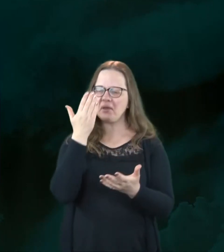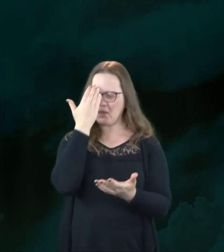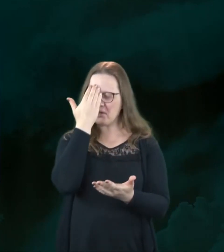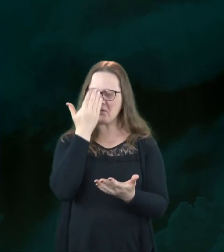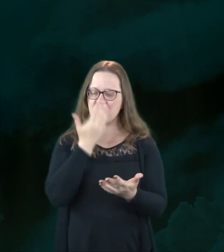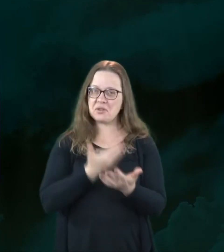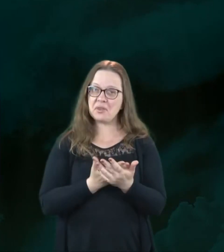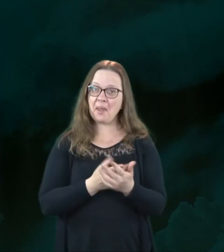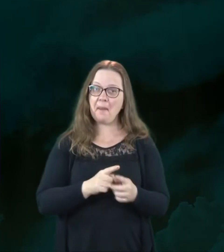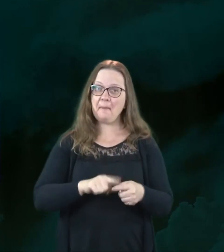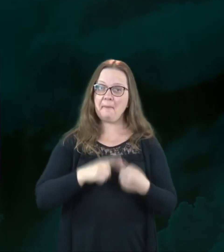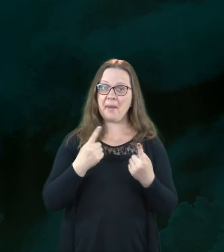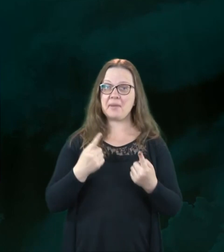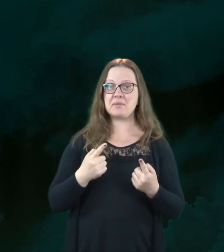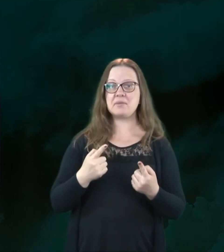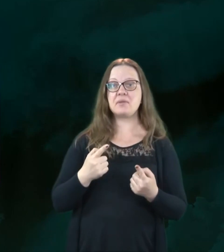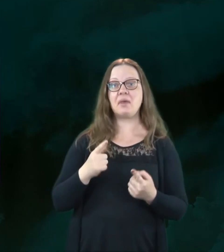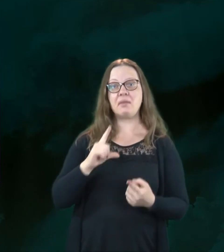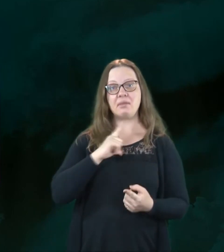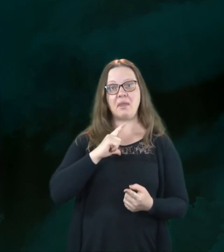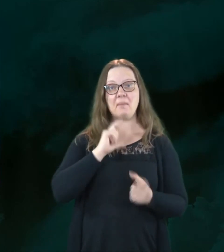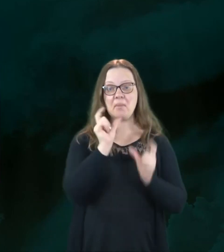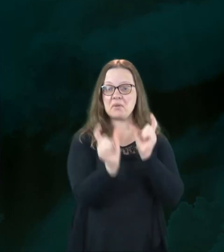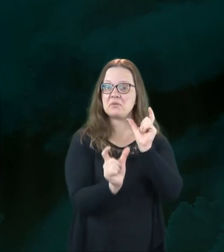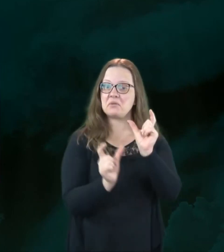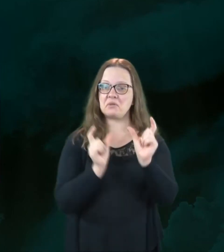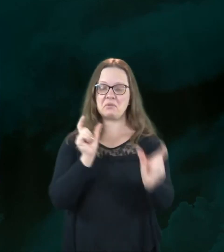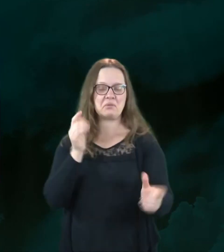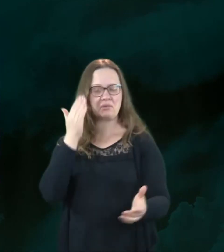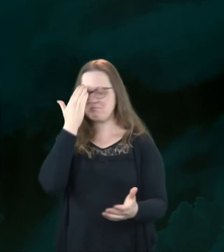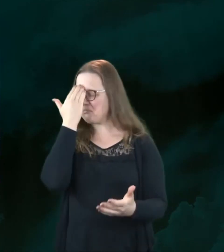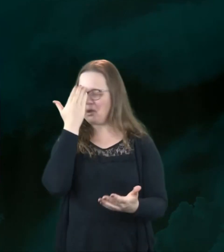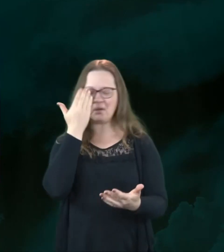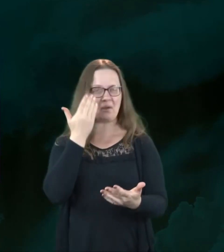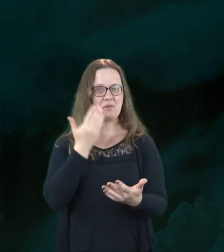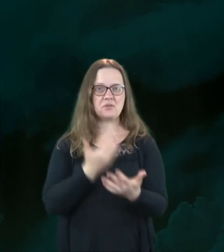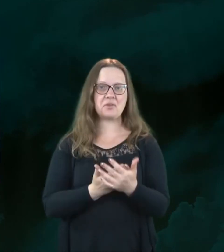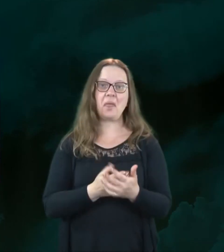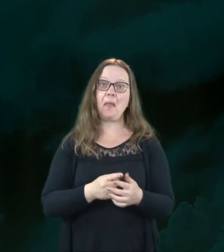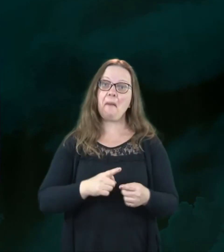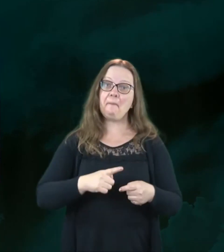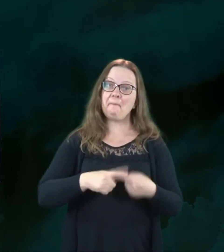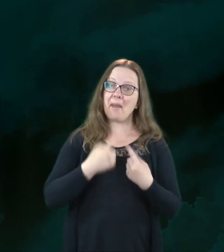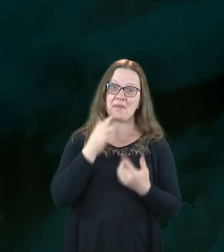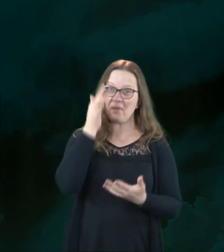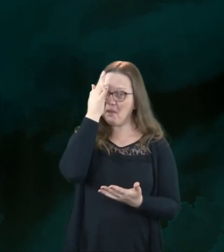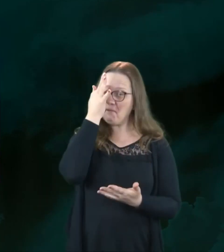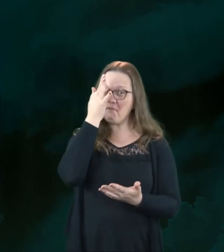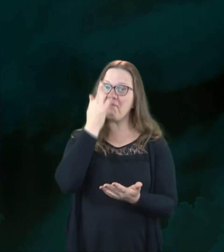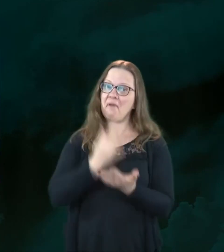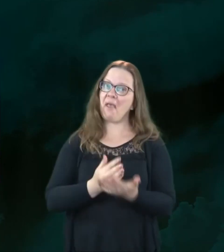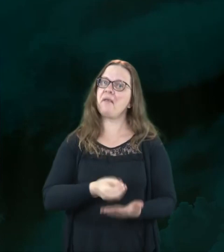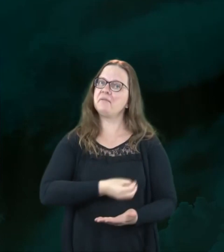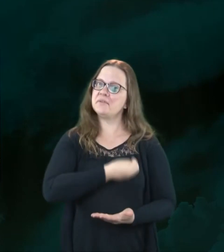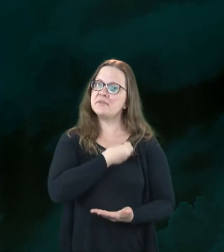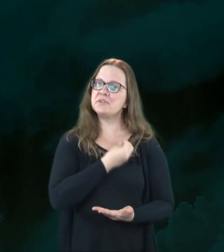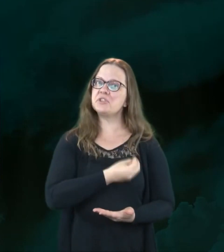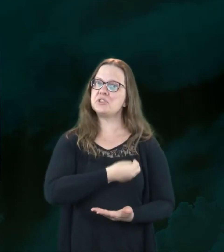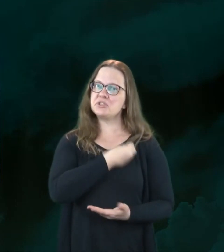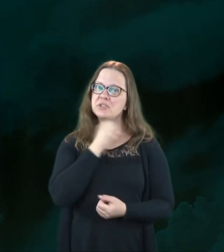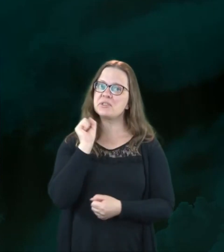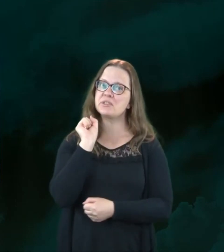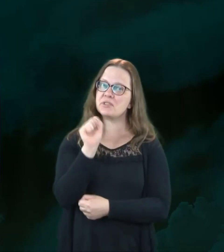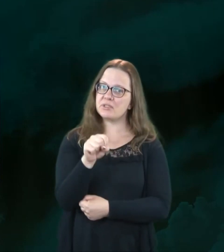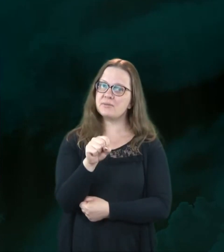aqui, né? No plano de Deus a fé existe, e a fé é o próprio Filho de Deus. Crê você ou não, então a fé é